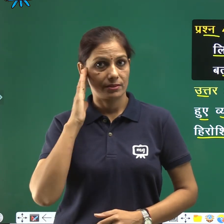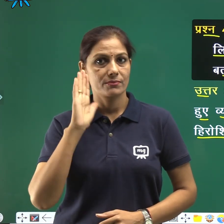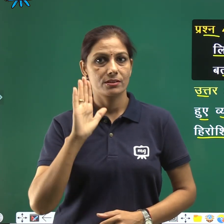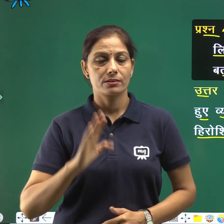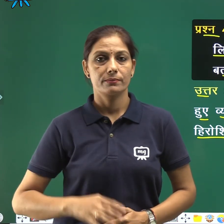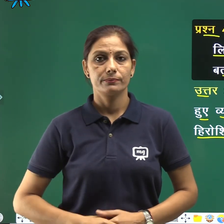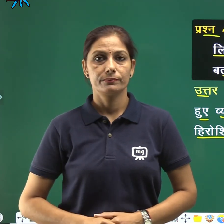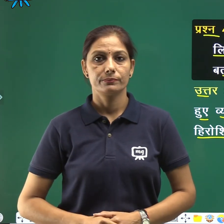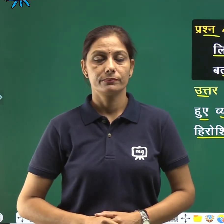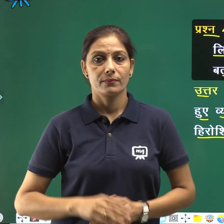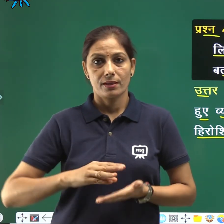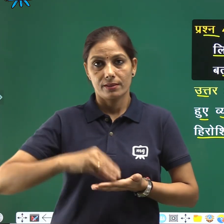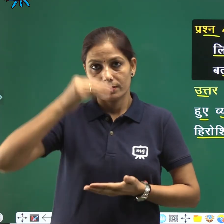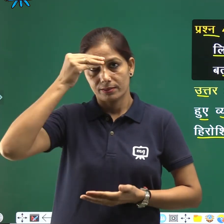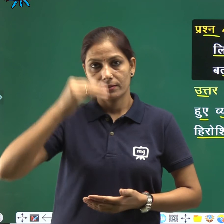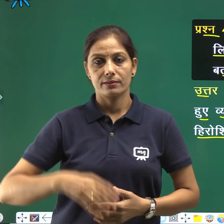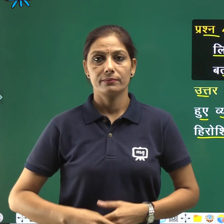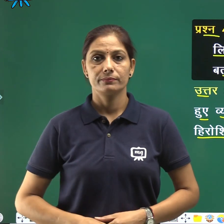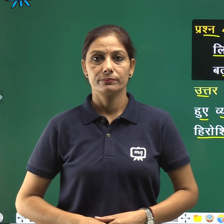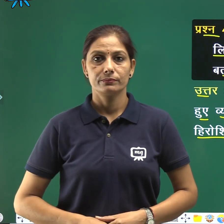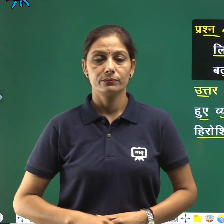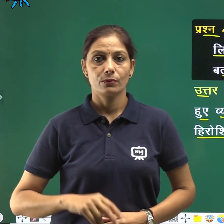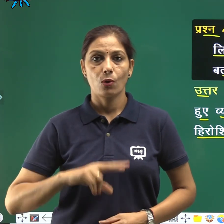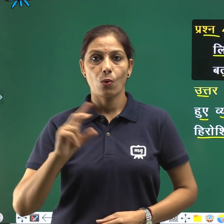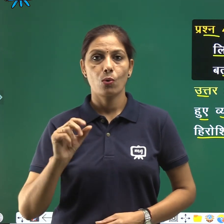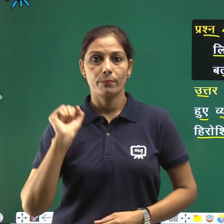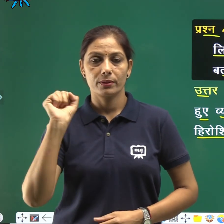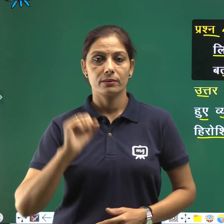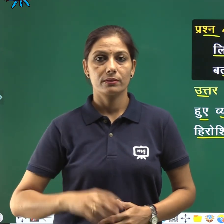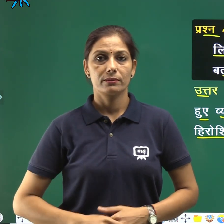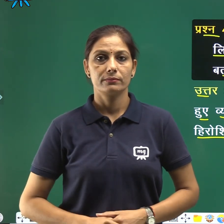समझें, याद करें और अपनी